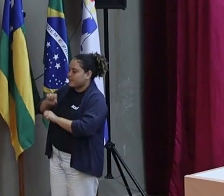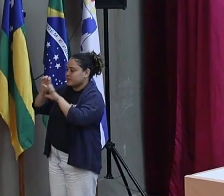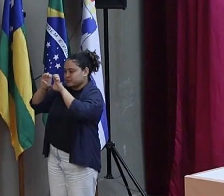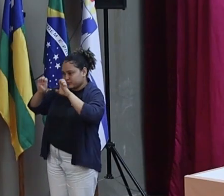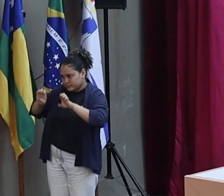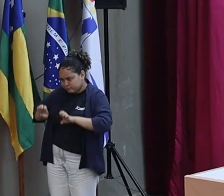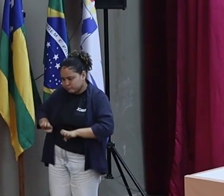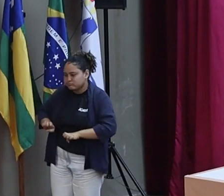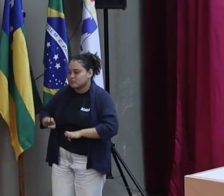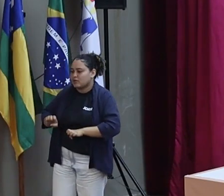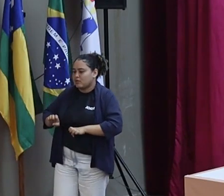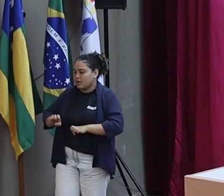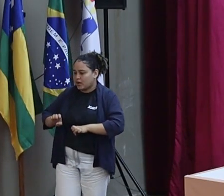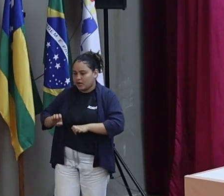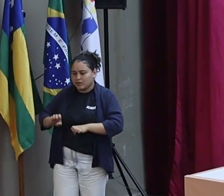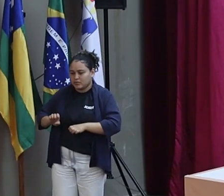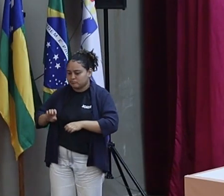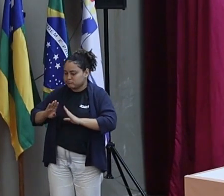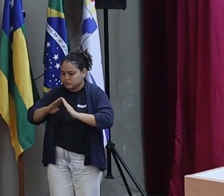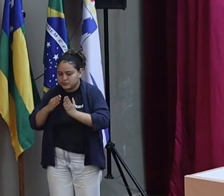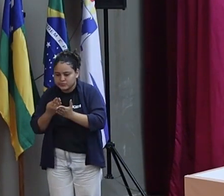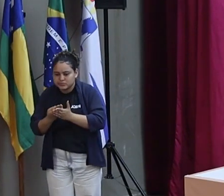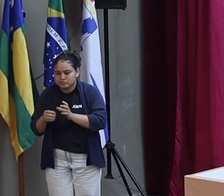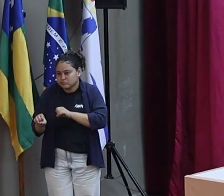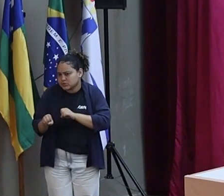o sistema acadêmico é muito